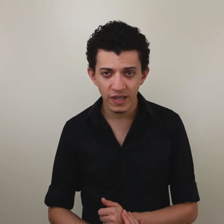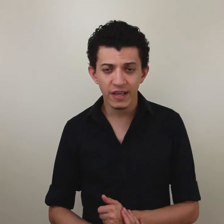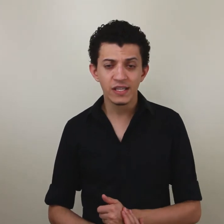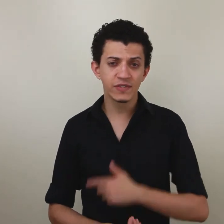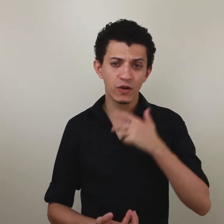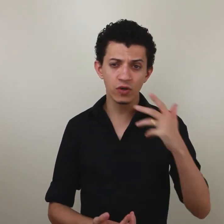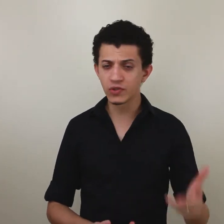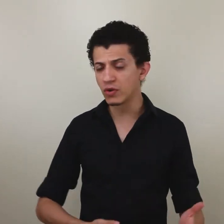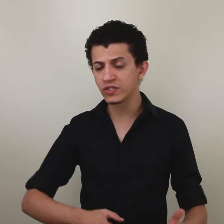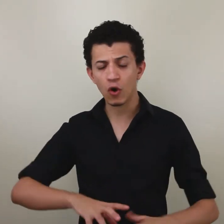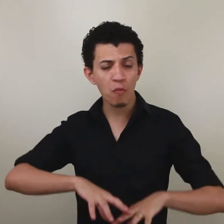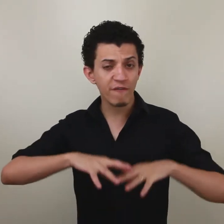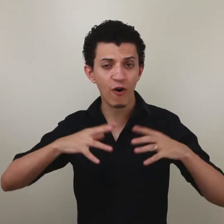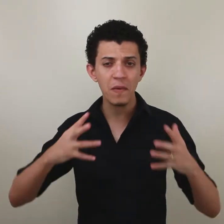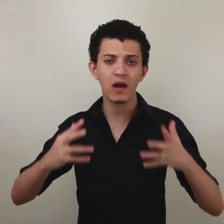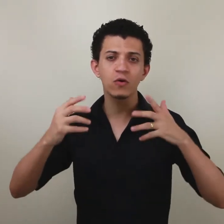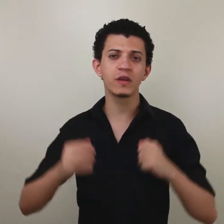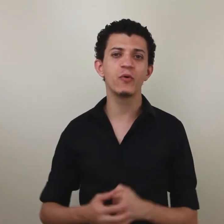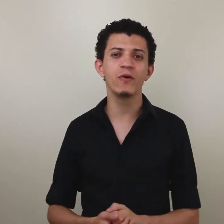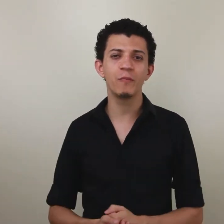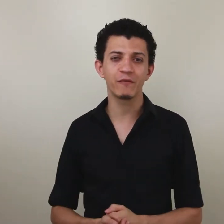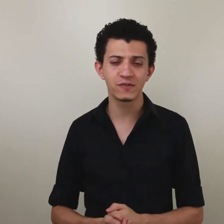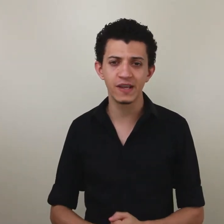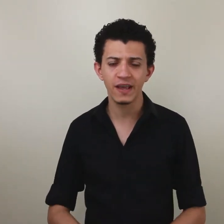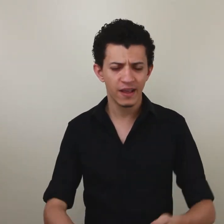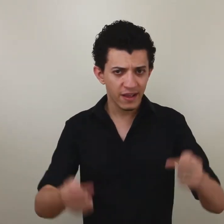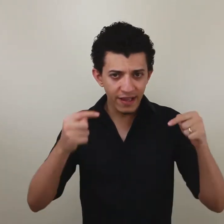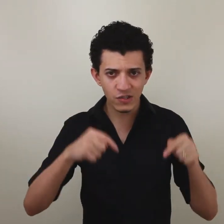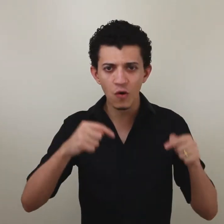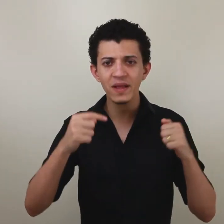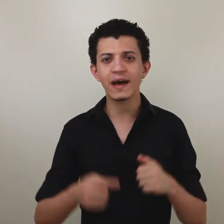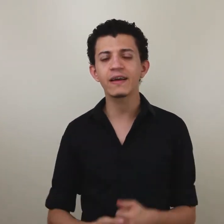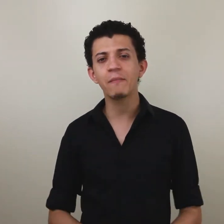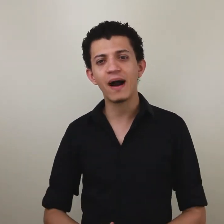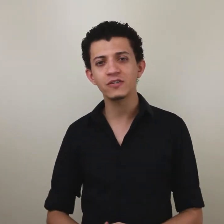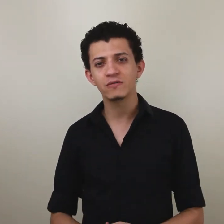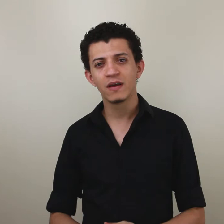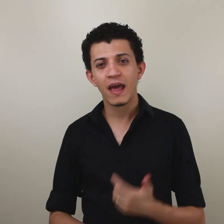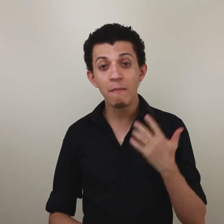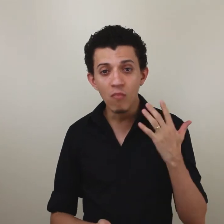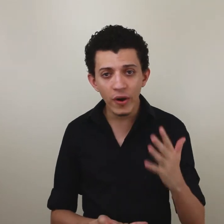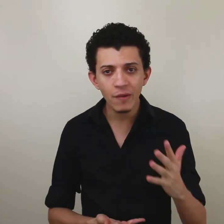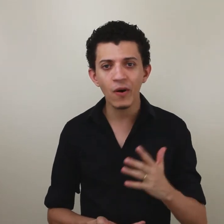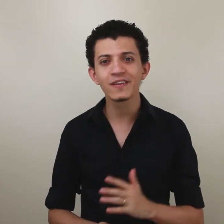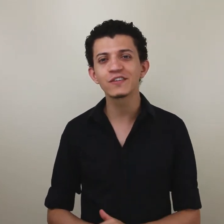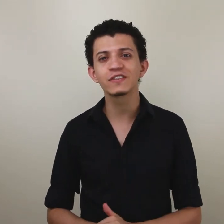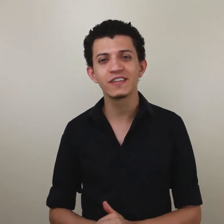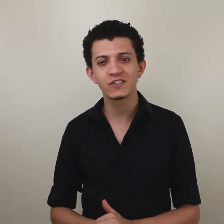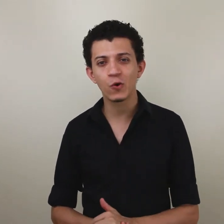gostou de alguma forma você é muito importante